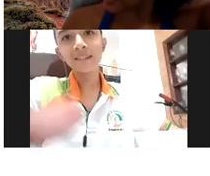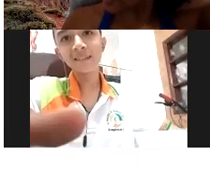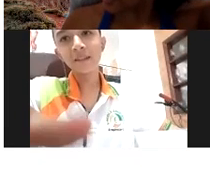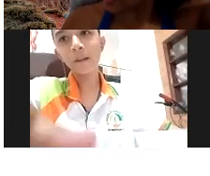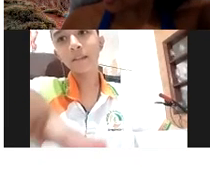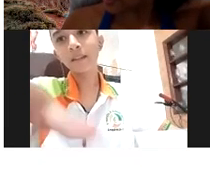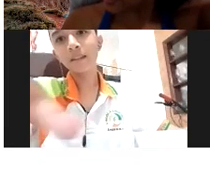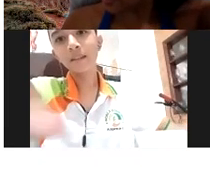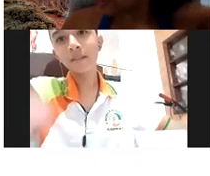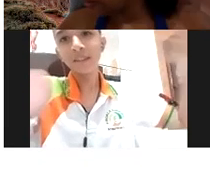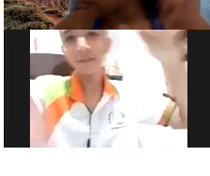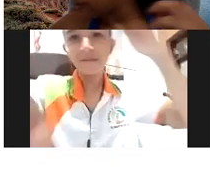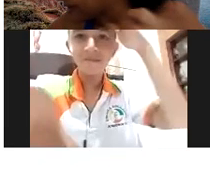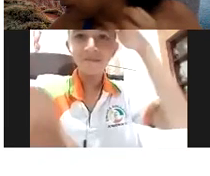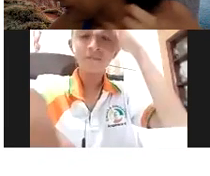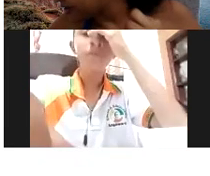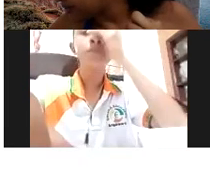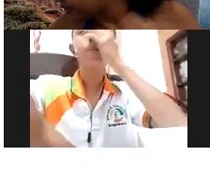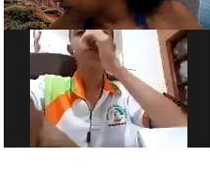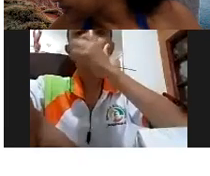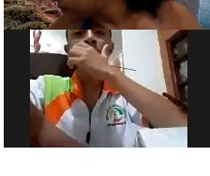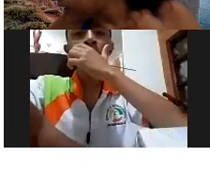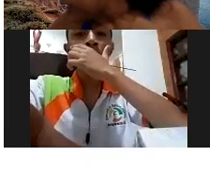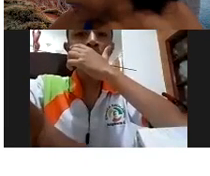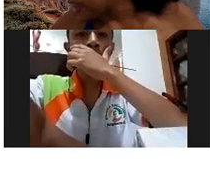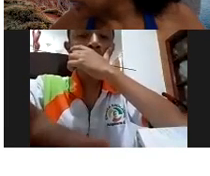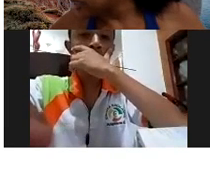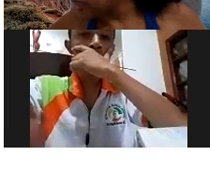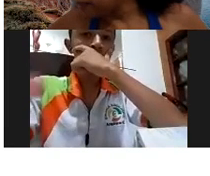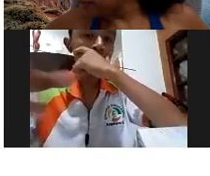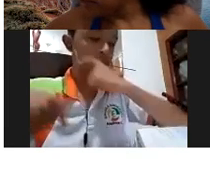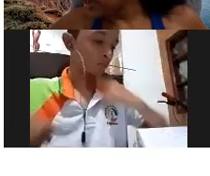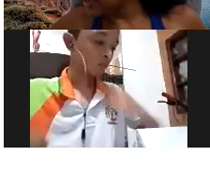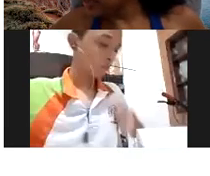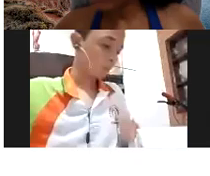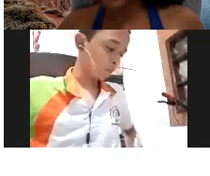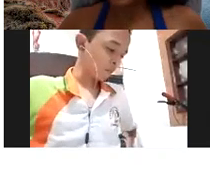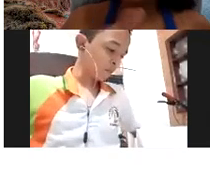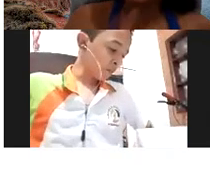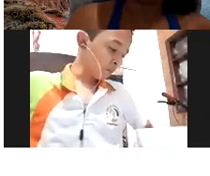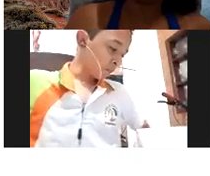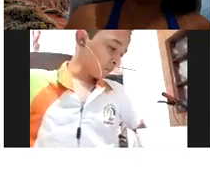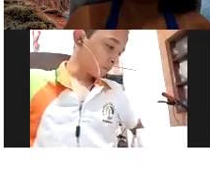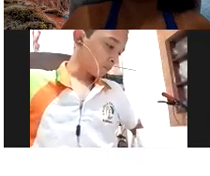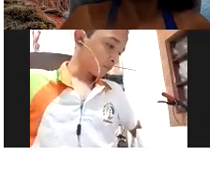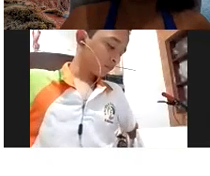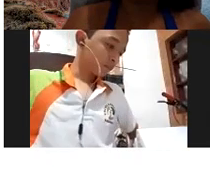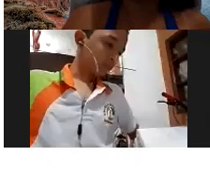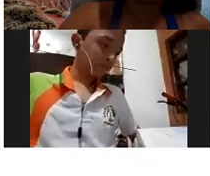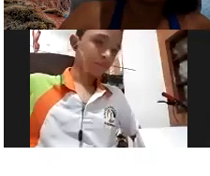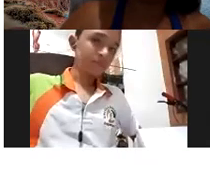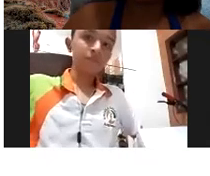explicando eu tava perto de pessoas faz dele é ótimo isso é a gente tem a primeira que essa para você se classificarem